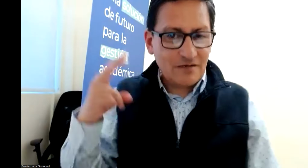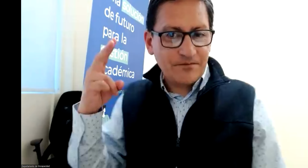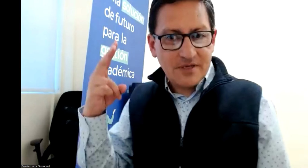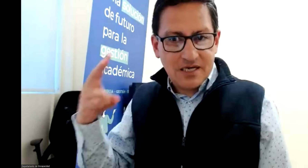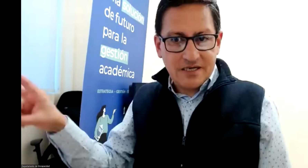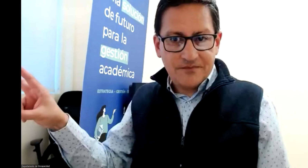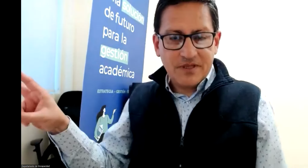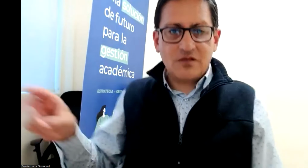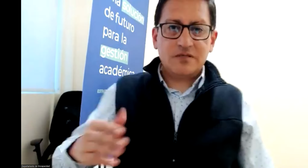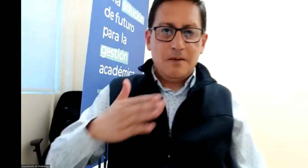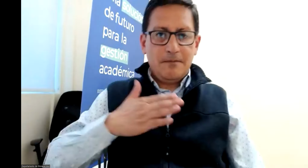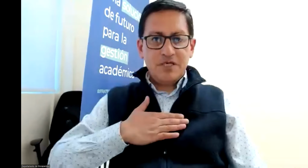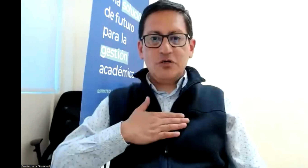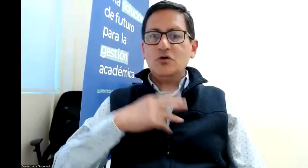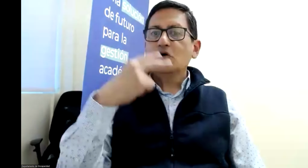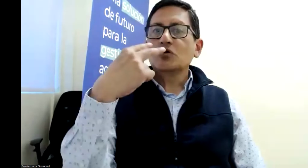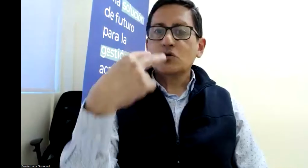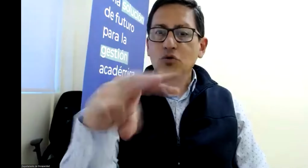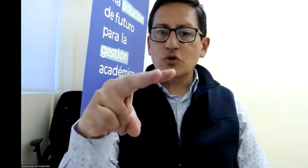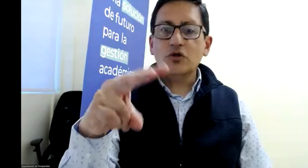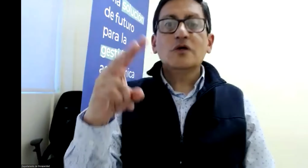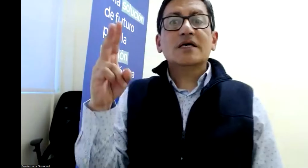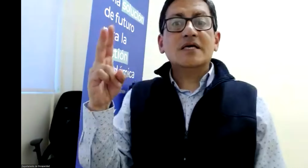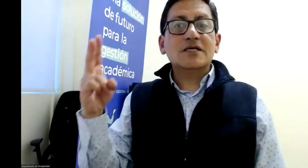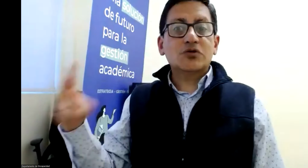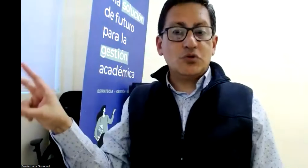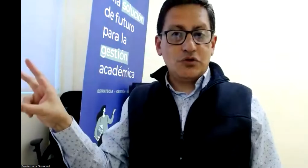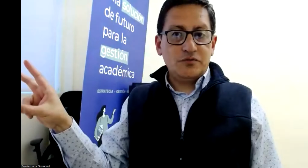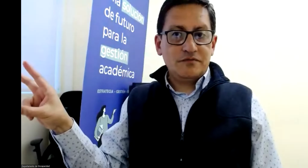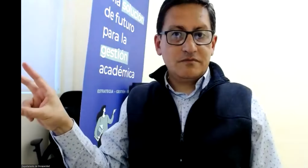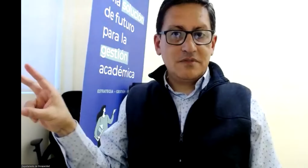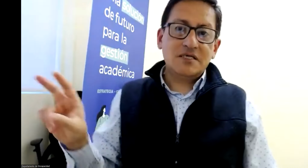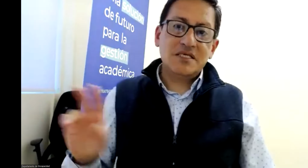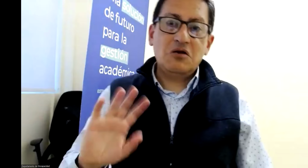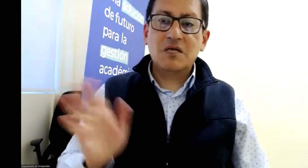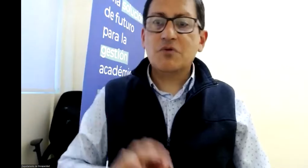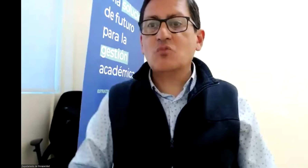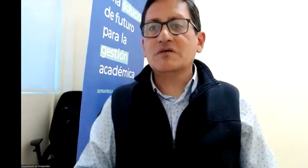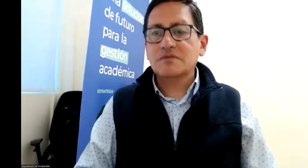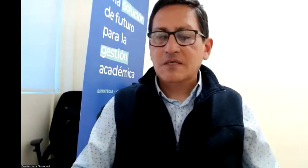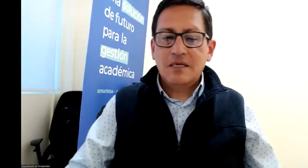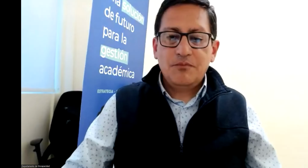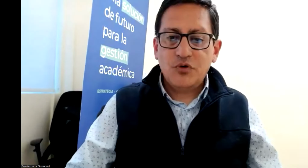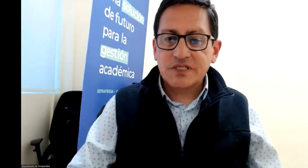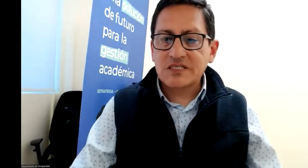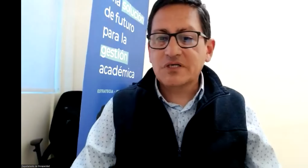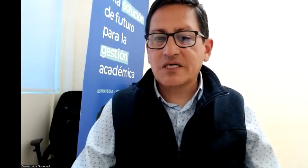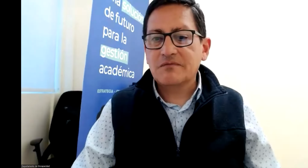que allá entonces mío tuyo y suyo esos serían los tres pronombres posesivos que